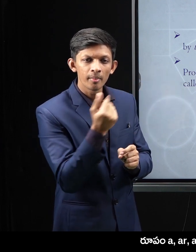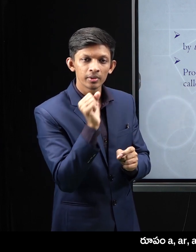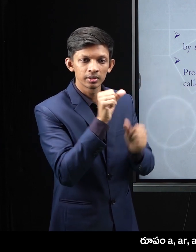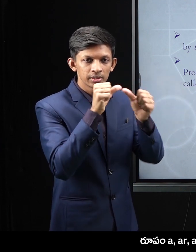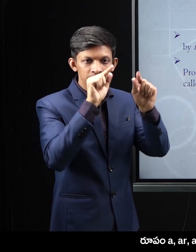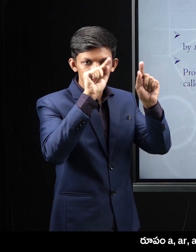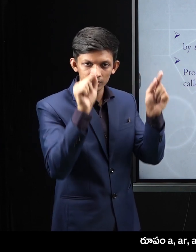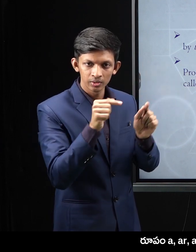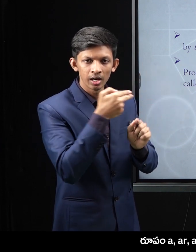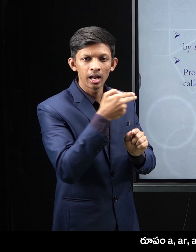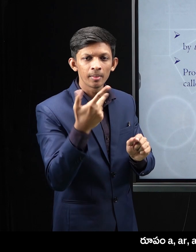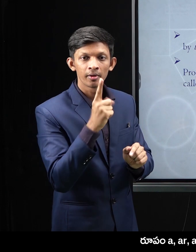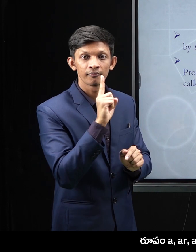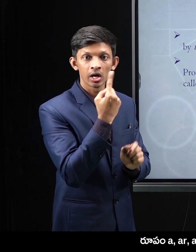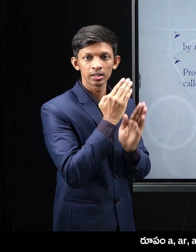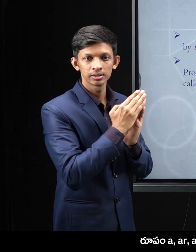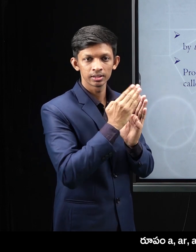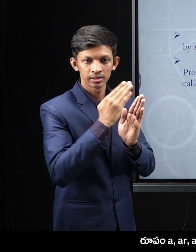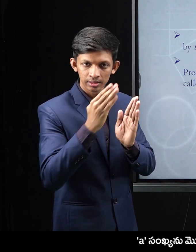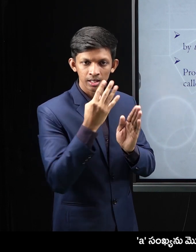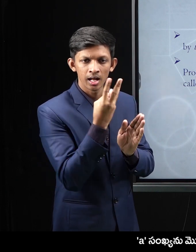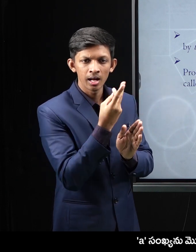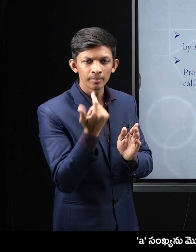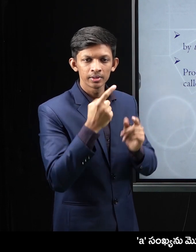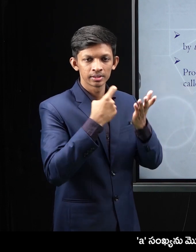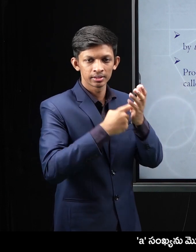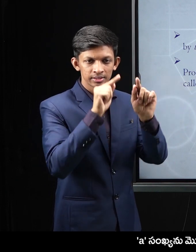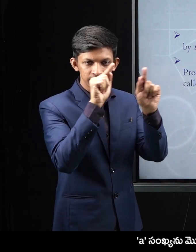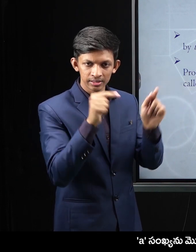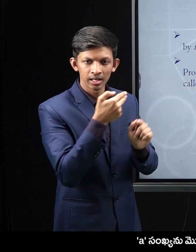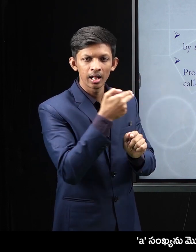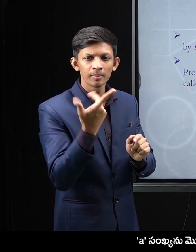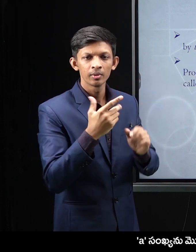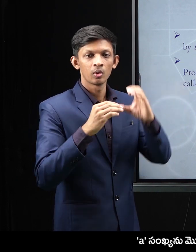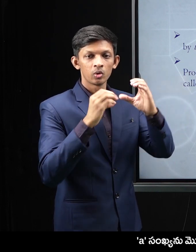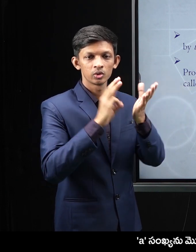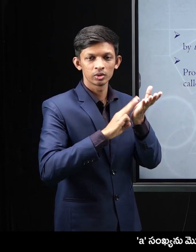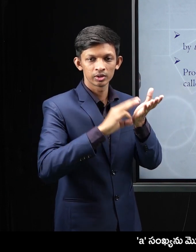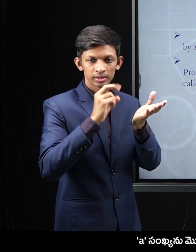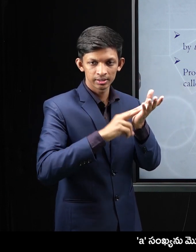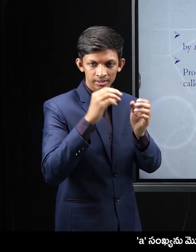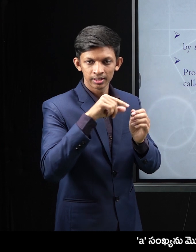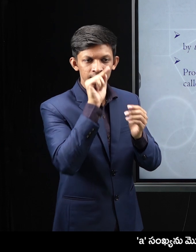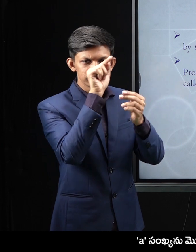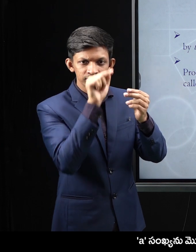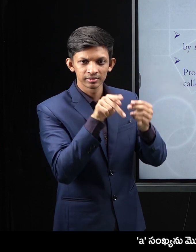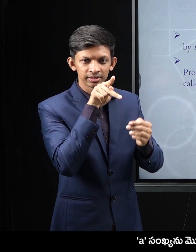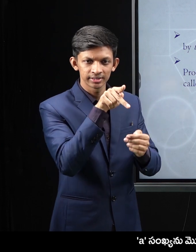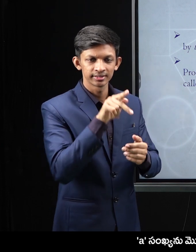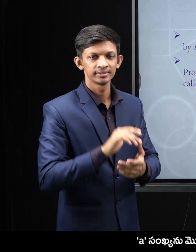సంఖ్యలను రేఖాగణిత పురోగమనం అంటారు. ఏ సంఖ్యను మొదటి పదం మరియు ఆర్ సంఖ్యను సాధారణ